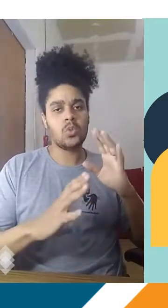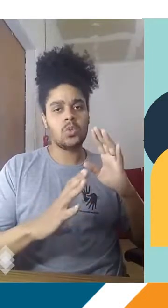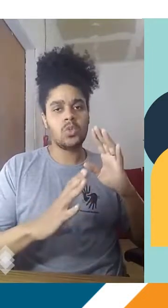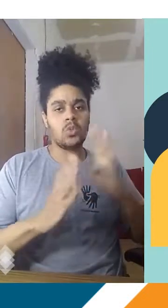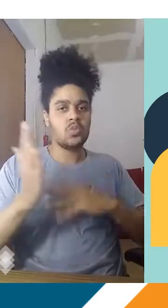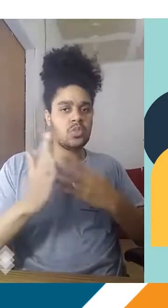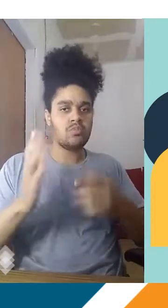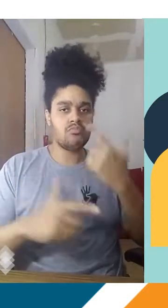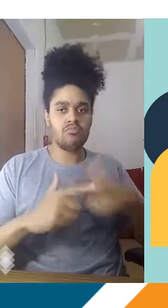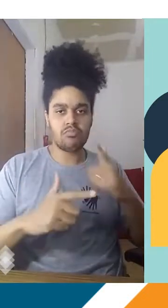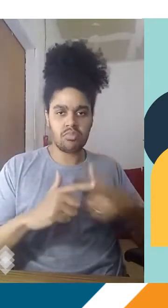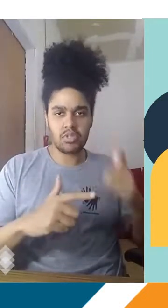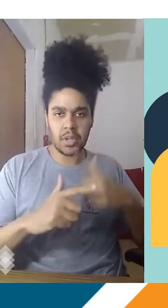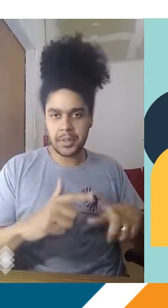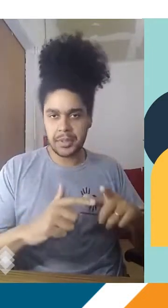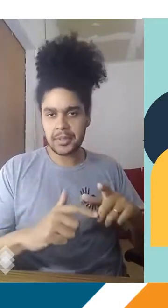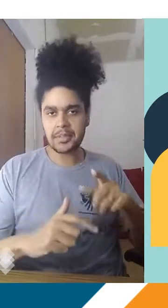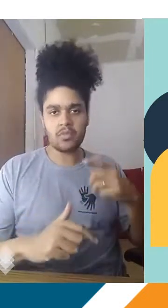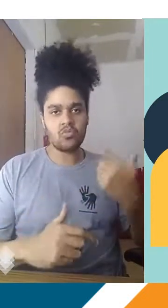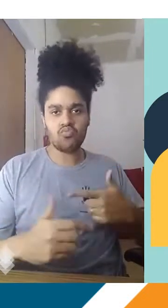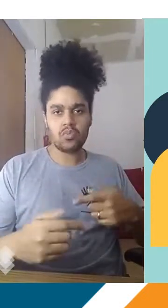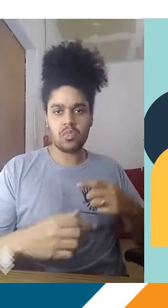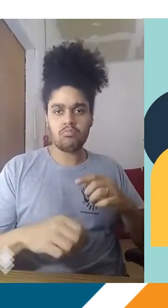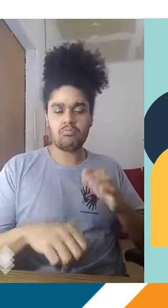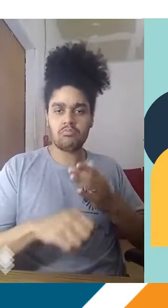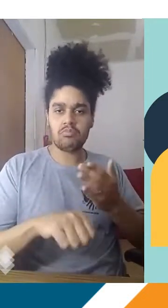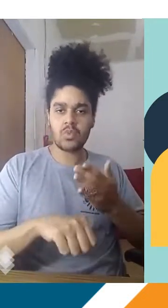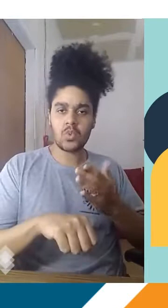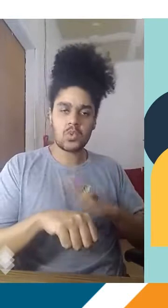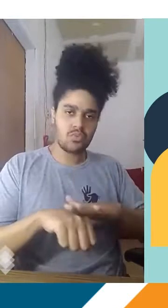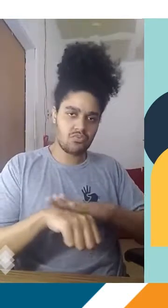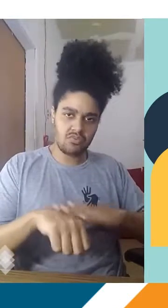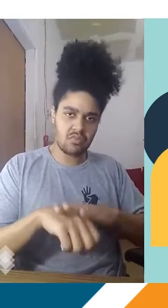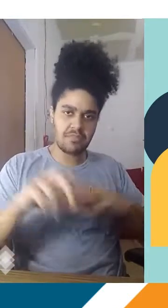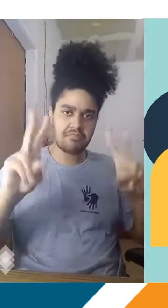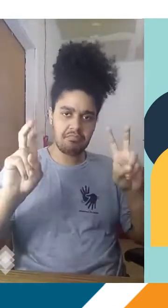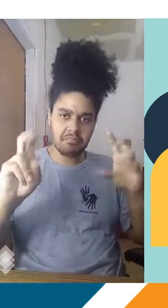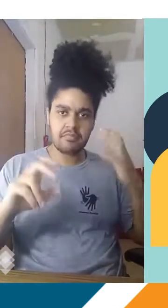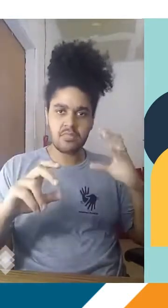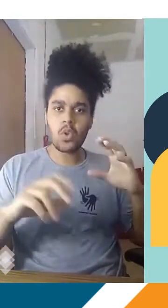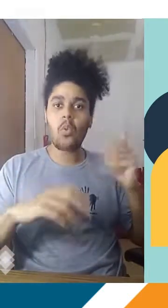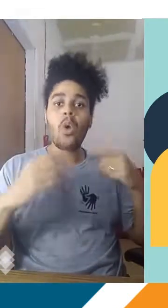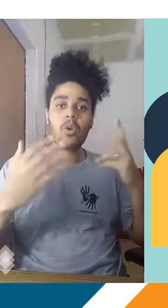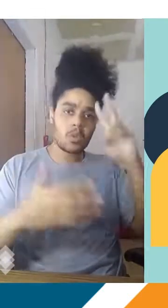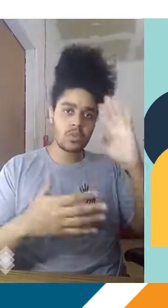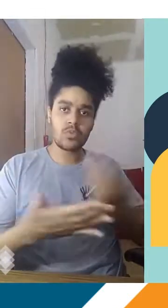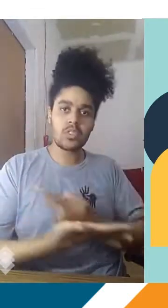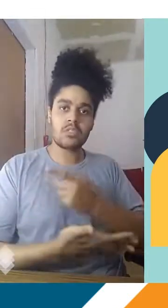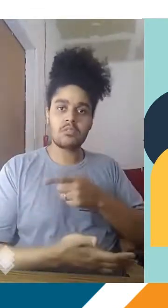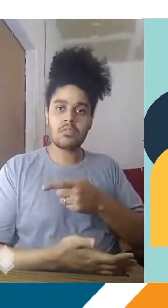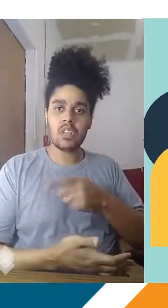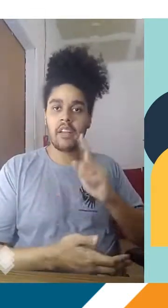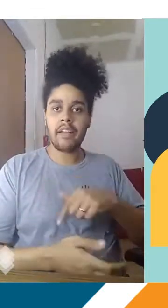o currículo é problemático, não tem nenhum diálogo com os procedimentos teóricos da ciência. E qual é a